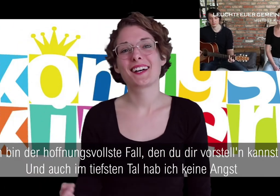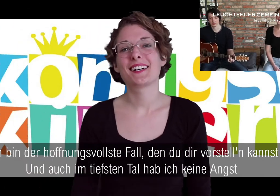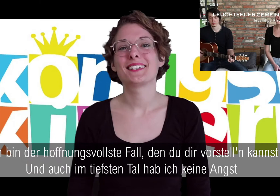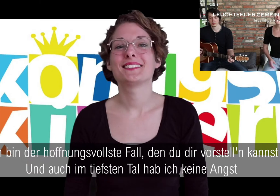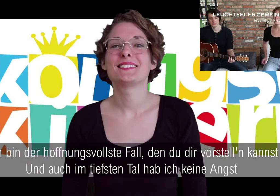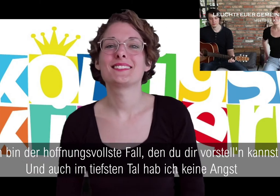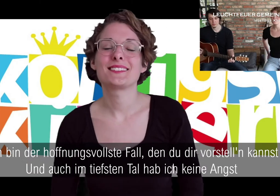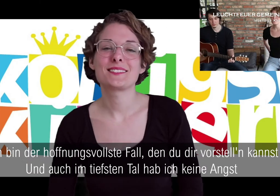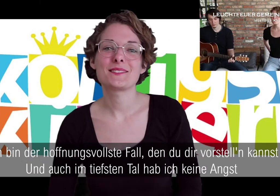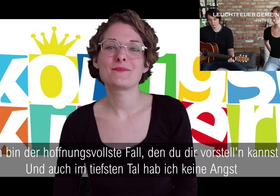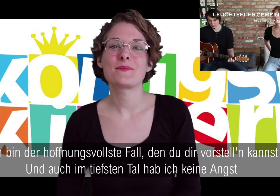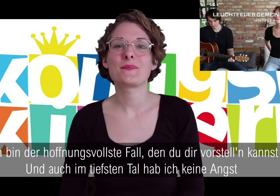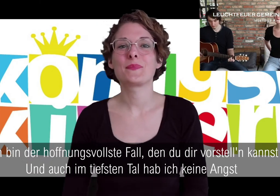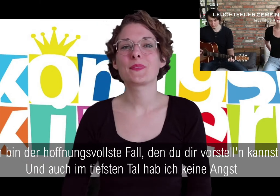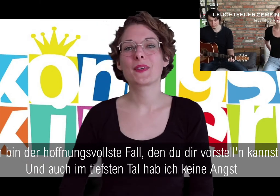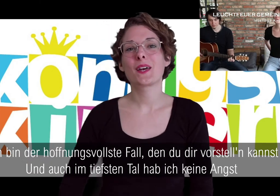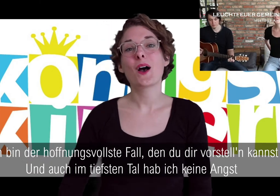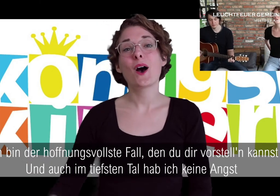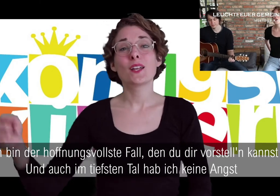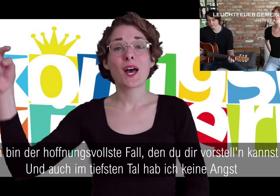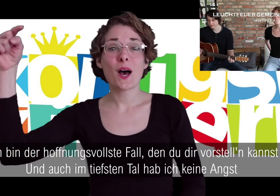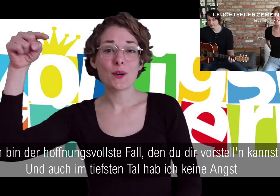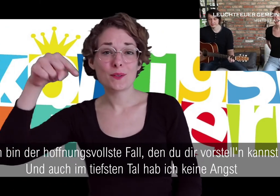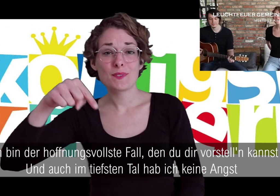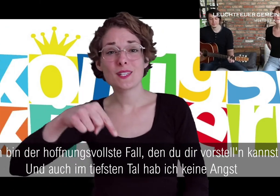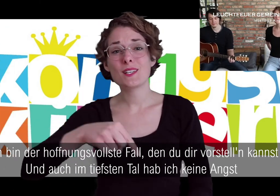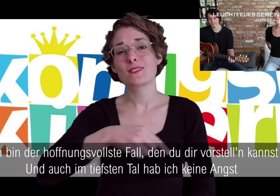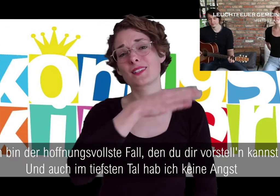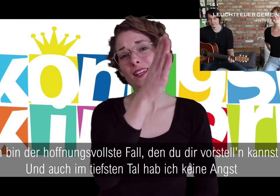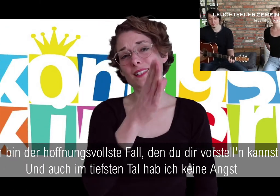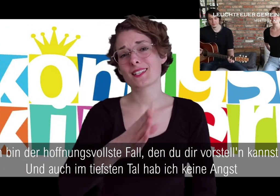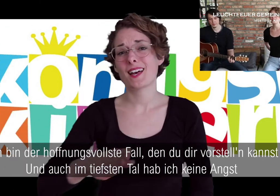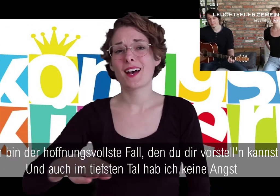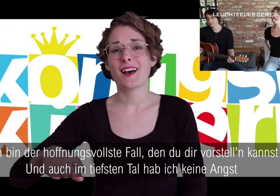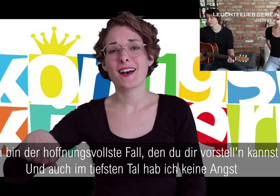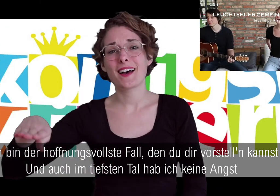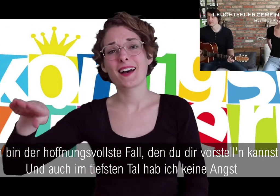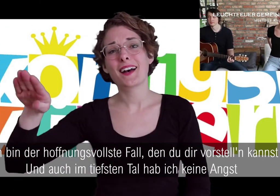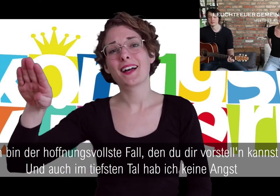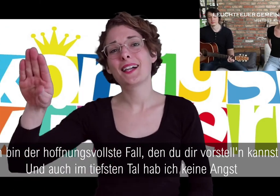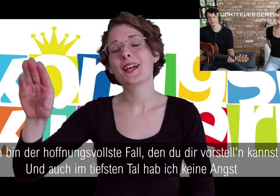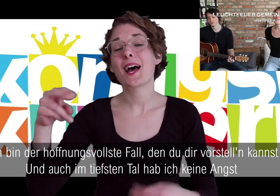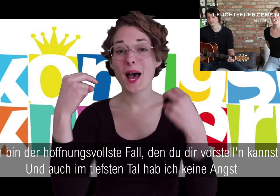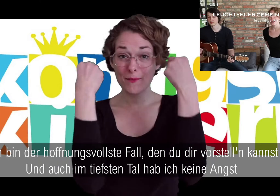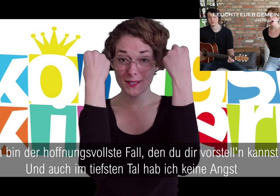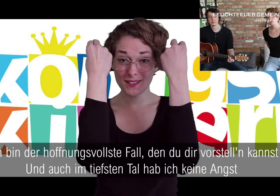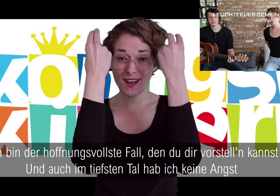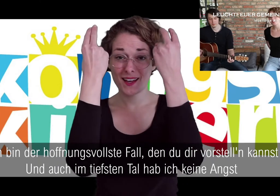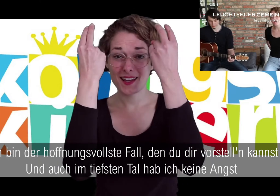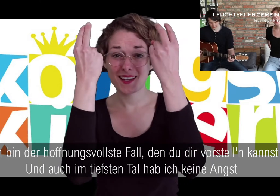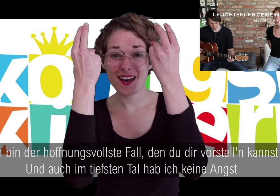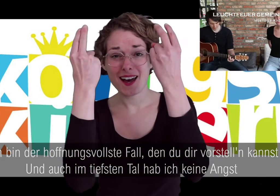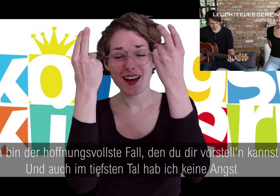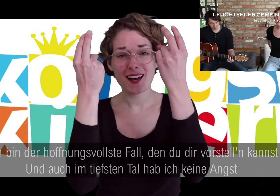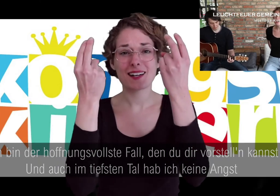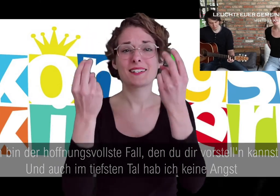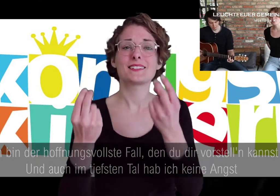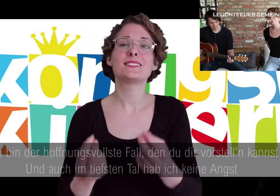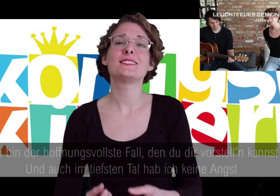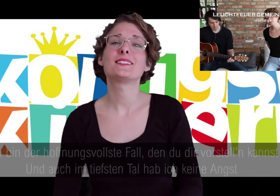vorstellen kannst. Und auch im tiefsten Tal hab ich